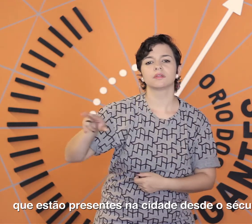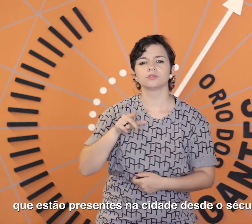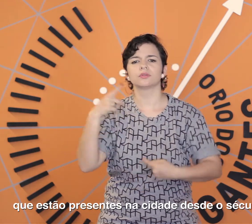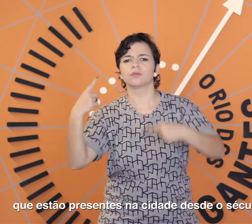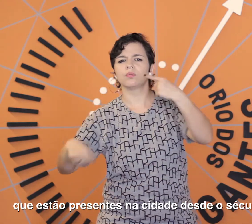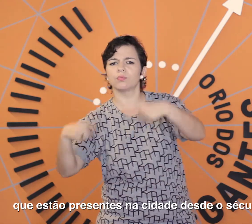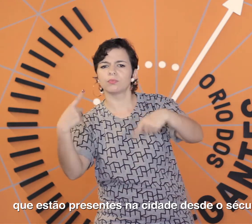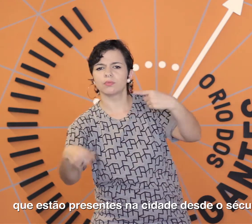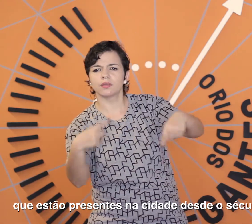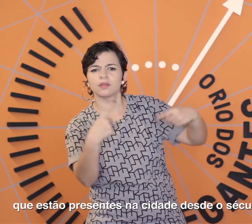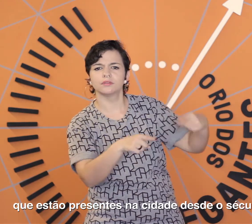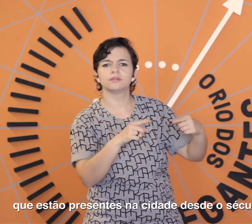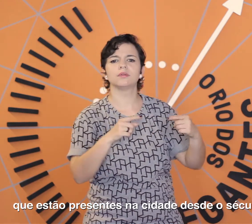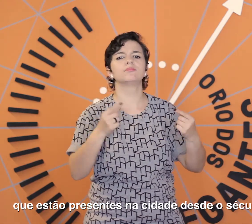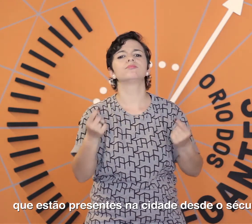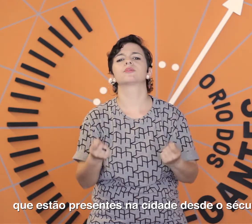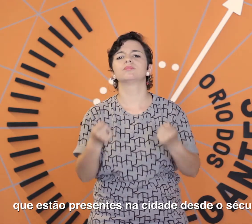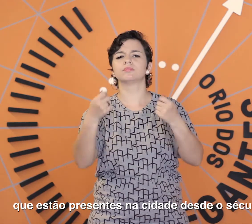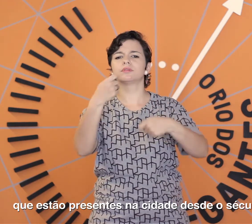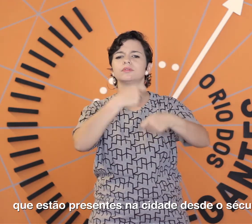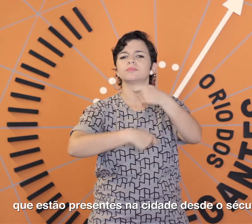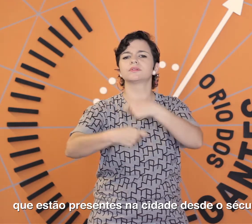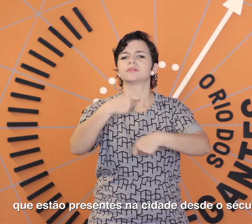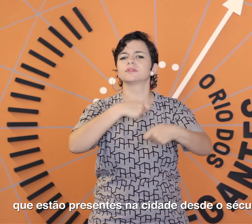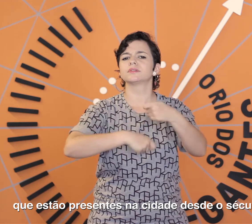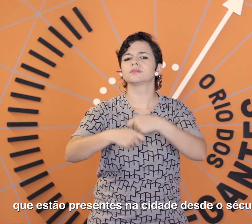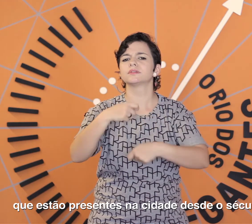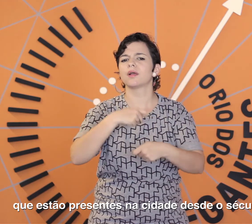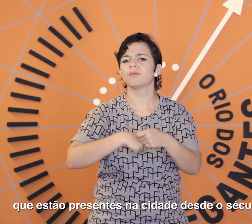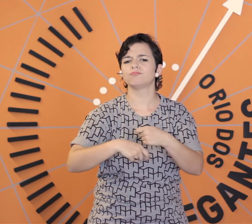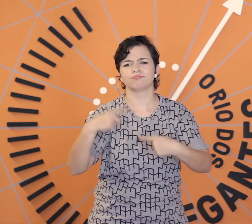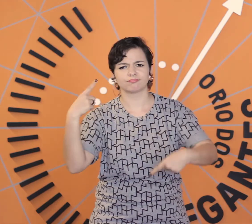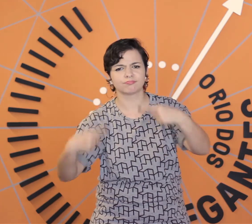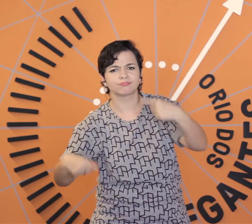estão presentes na cidade desde o século XVI.